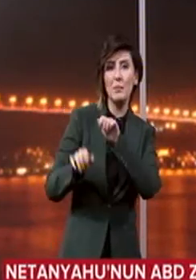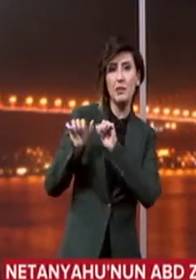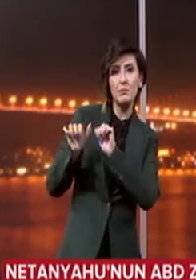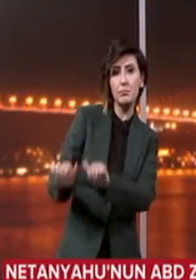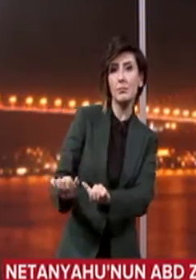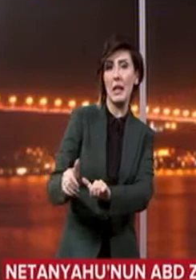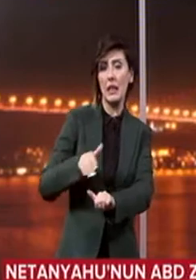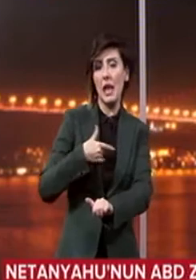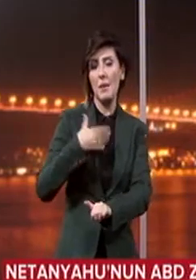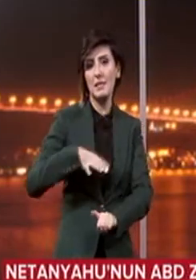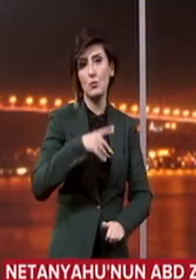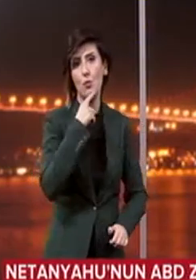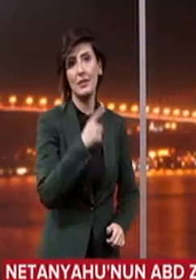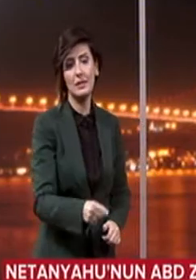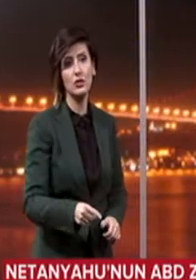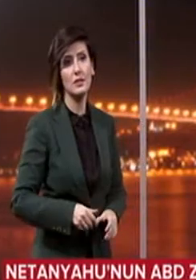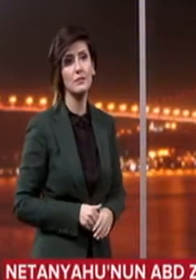de talep edilecek.